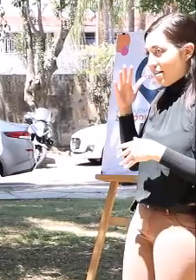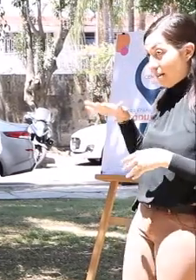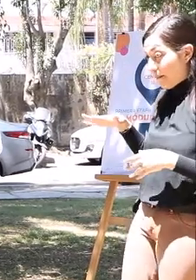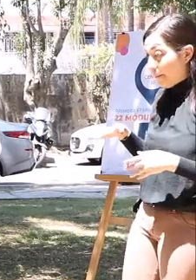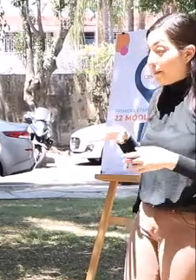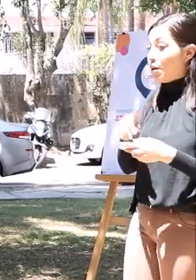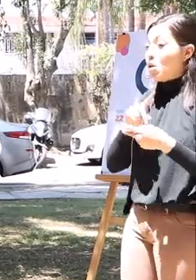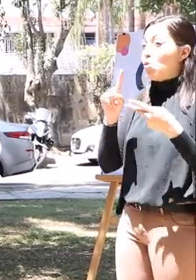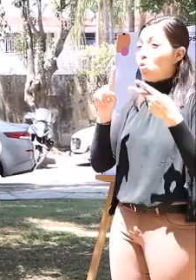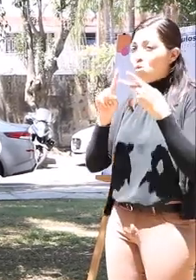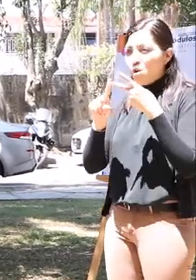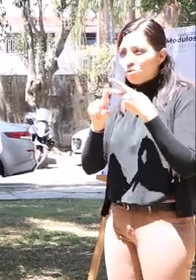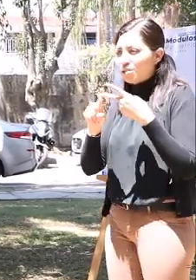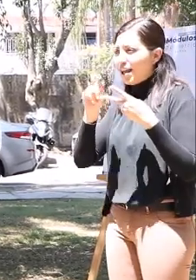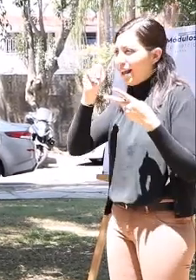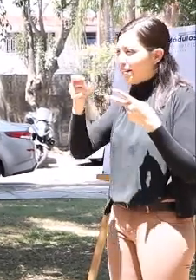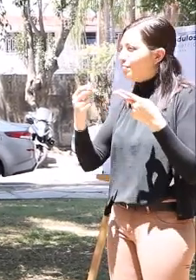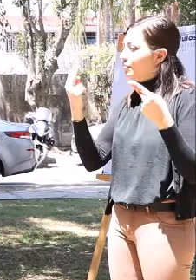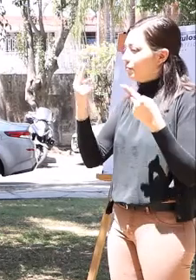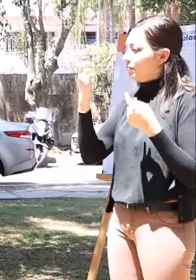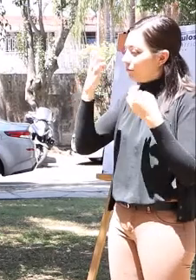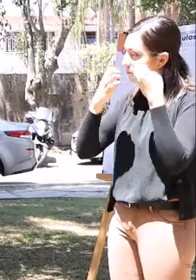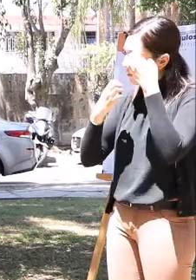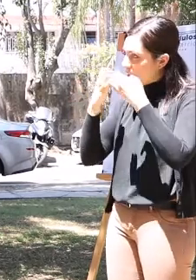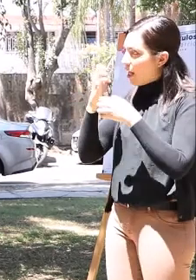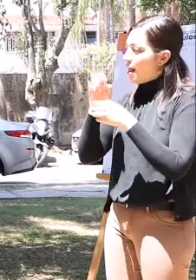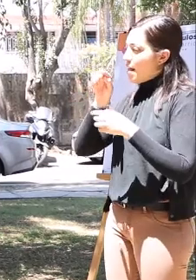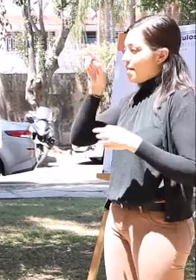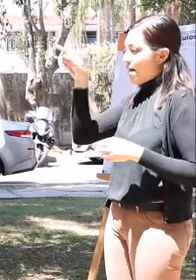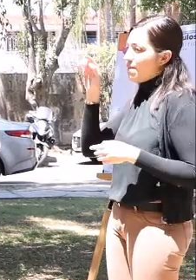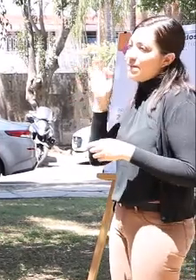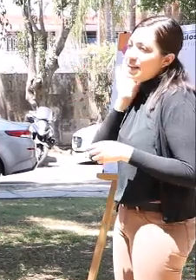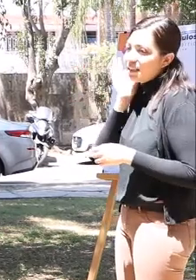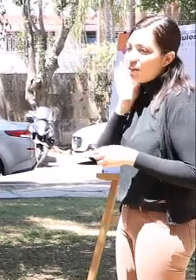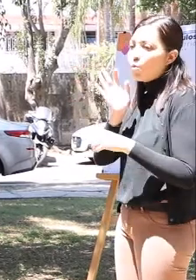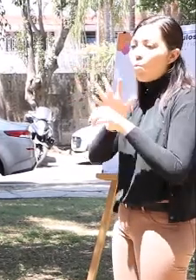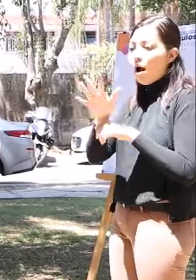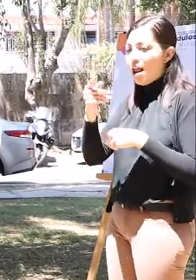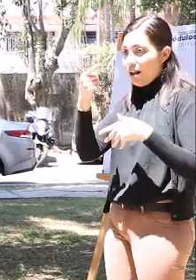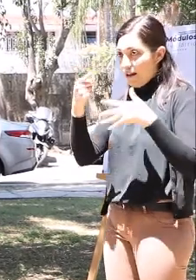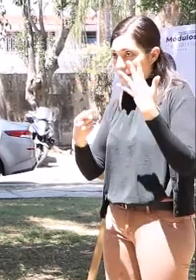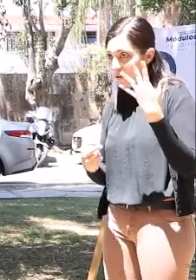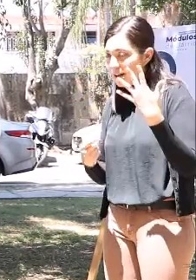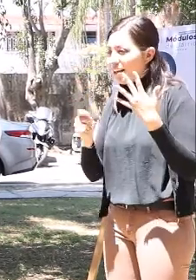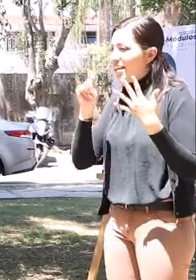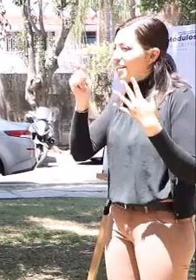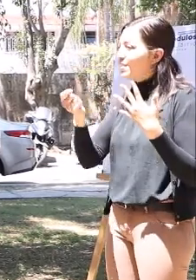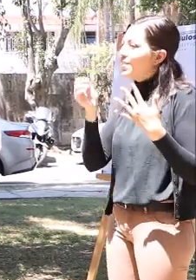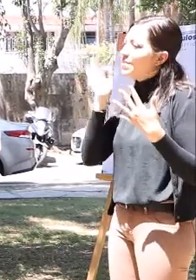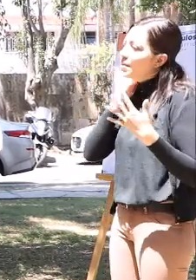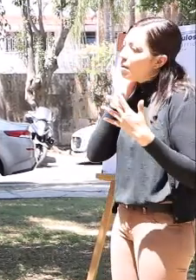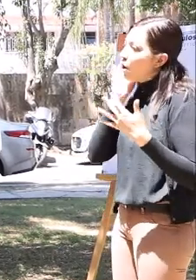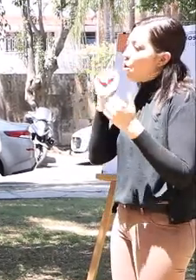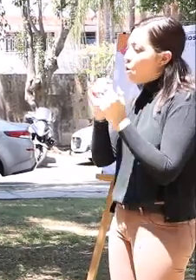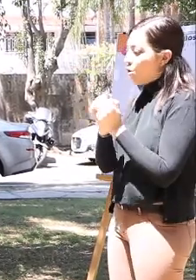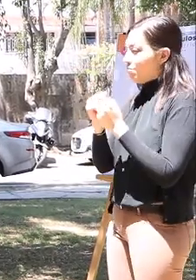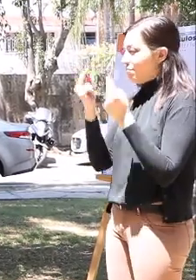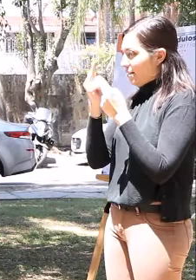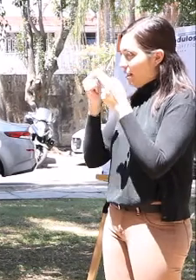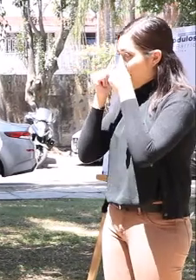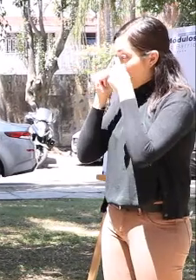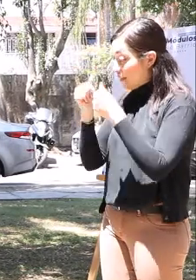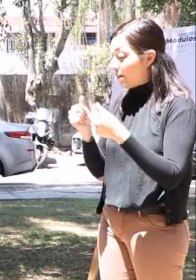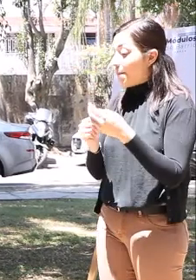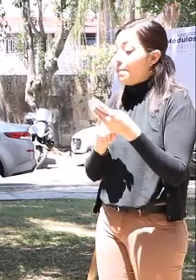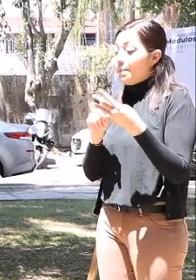Dos, un seguimiento ante la fiscalía de todos esos asuntos, un seguimiento con una metodología muy clara.